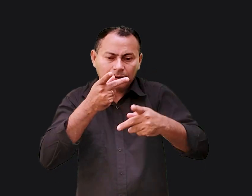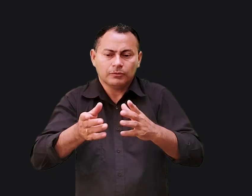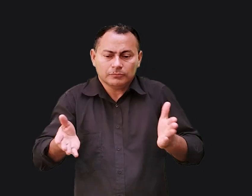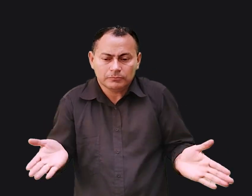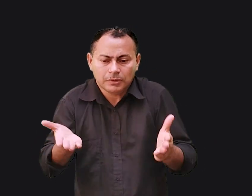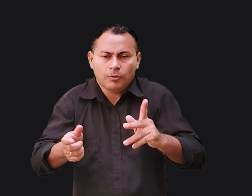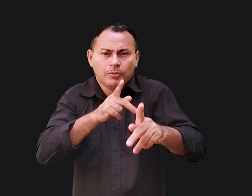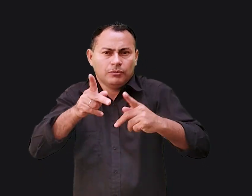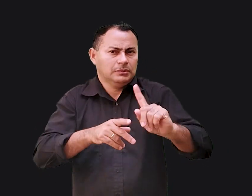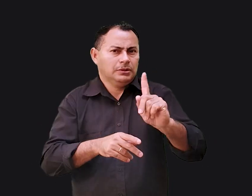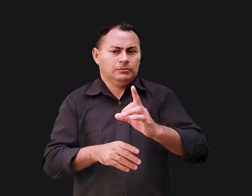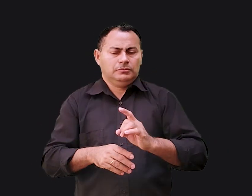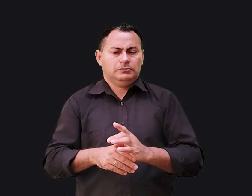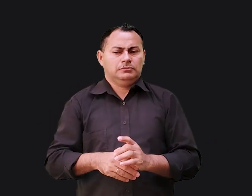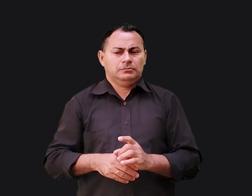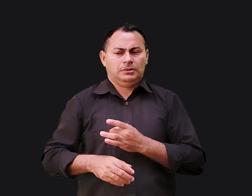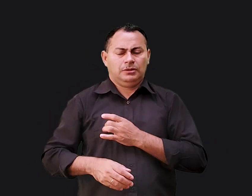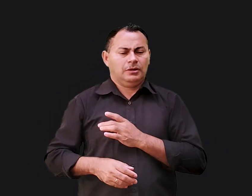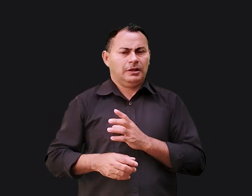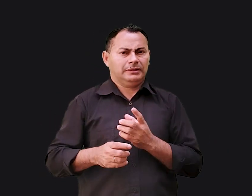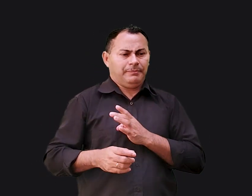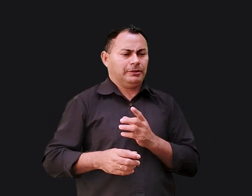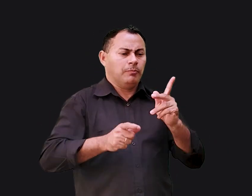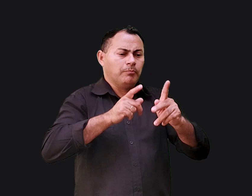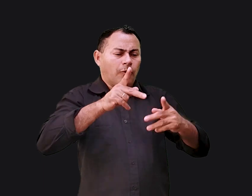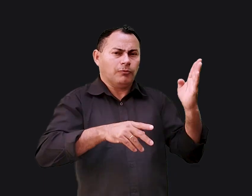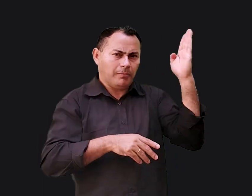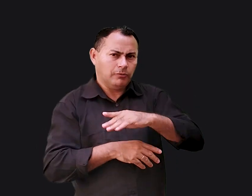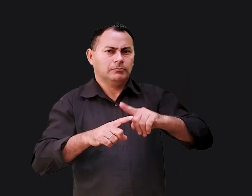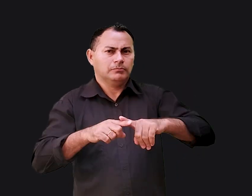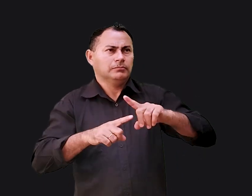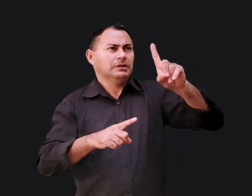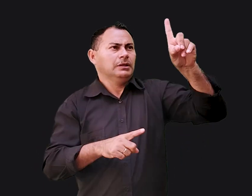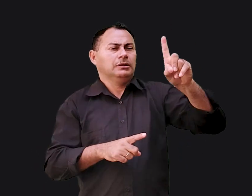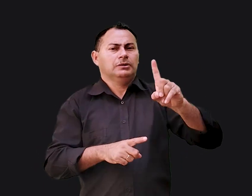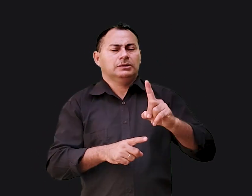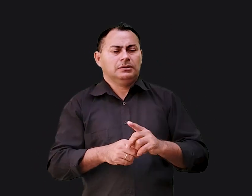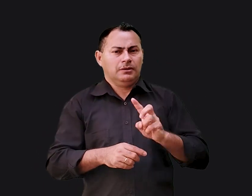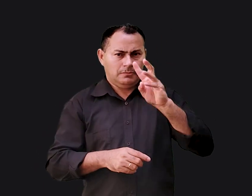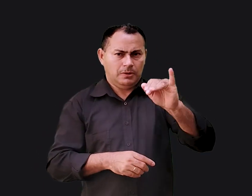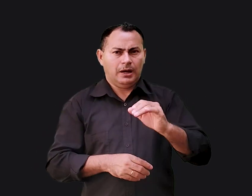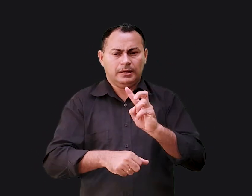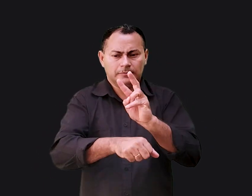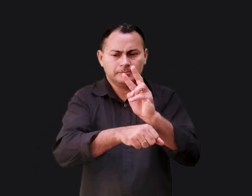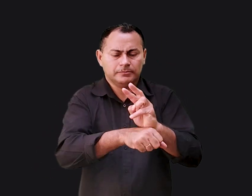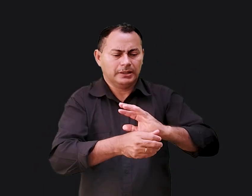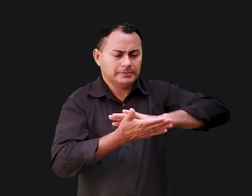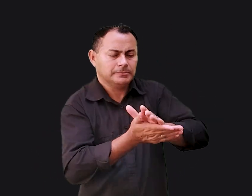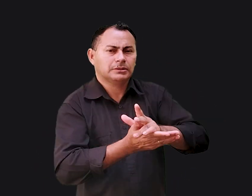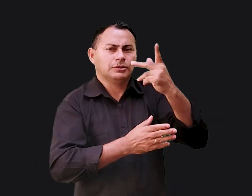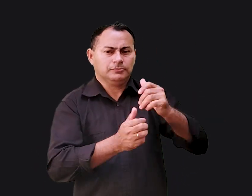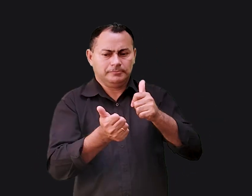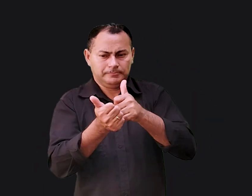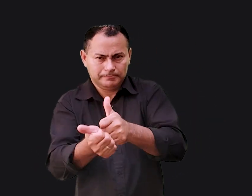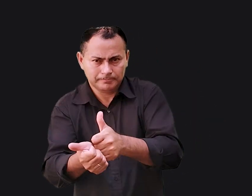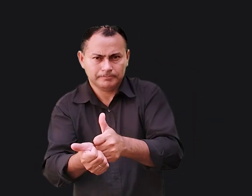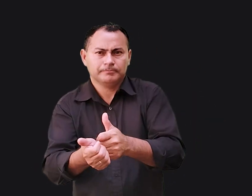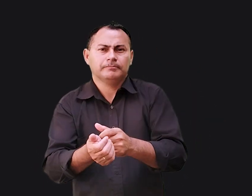o povo a não temer o povo hostil, porque Deus vai subjugar os seus perseguidores.